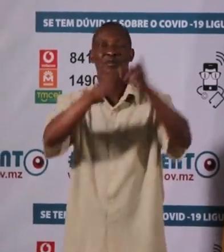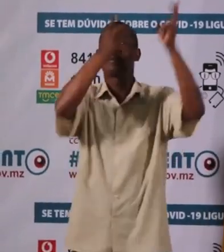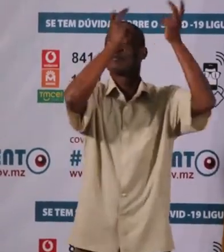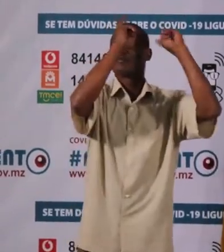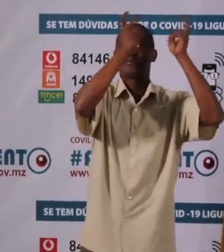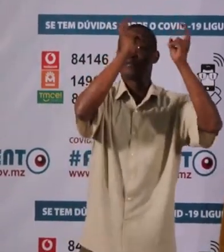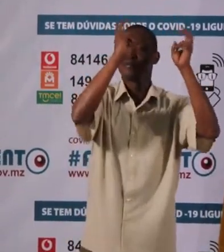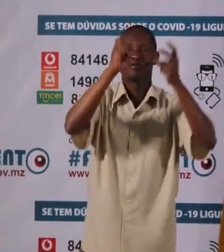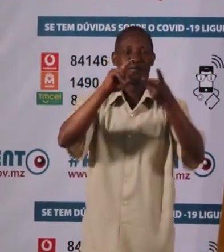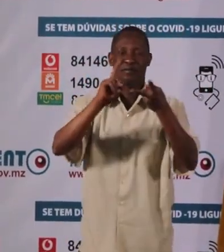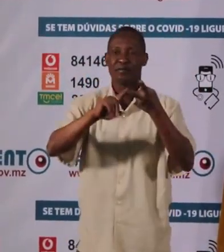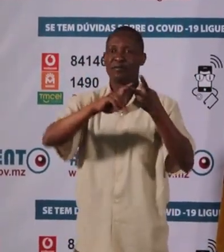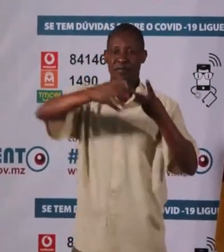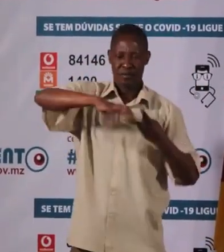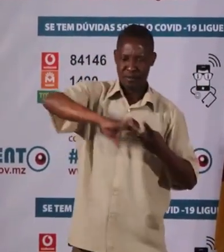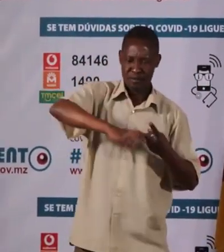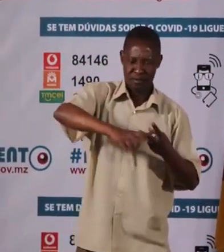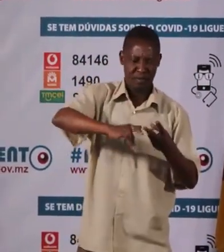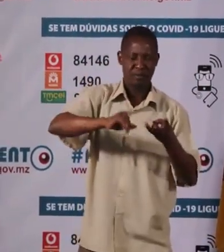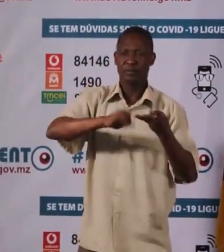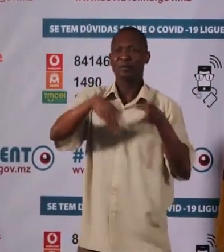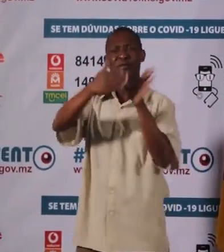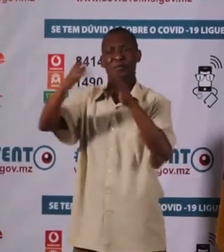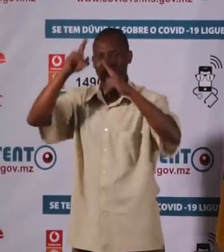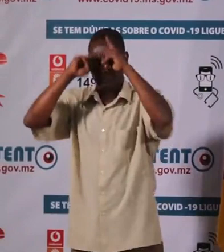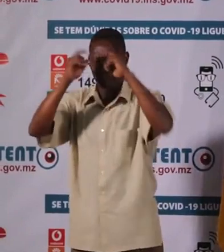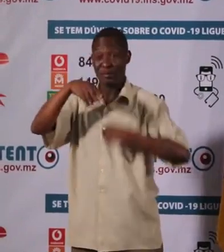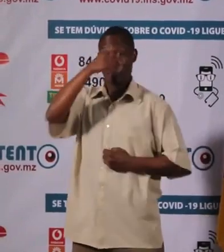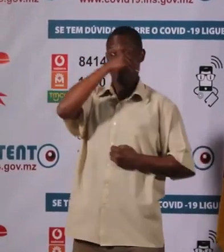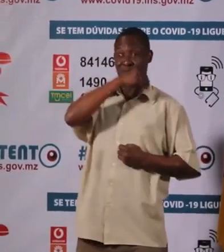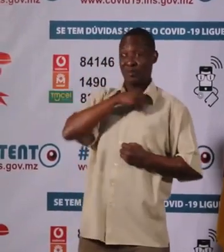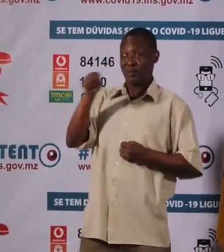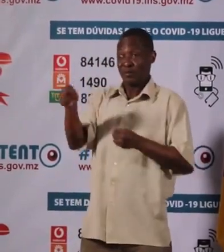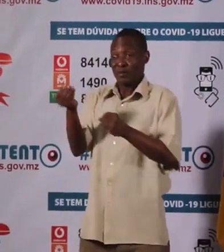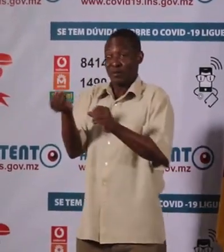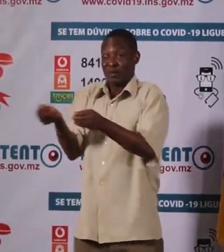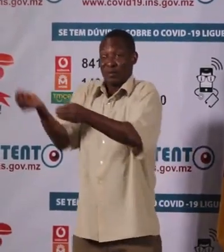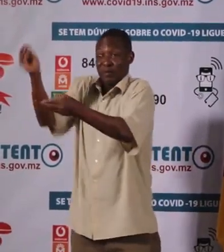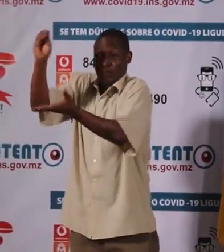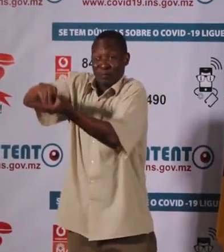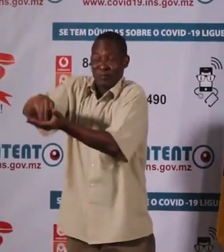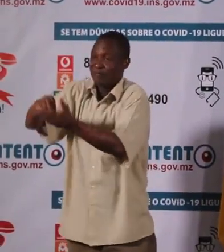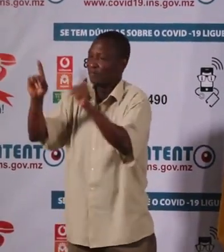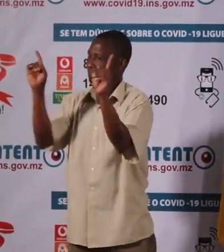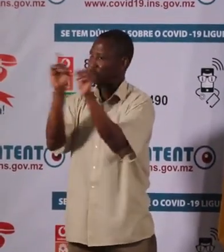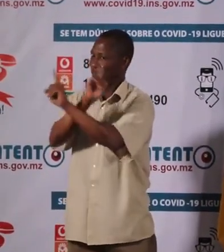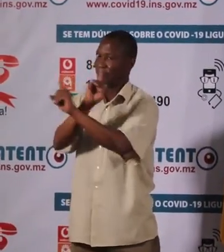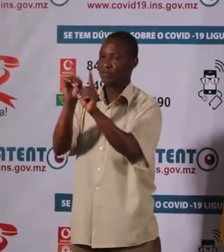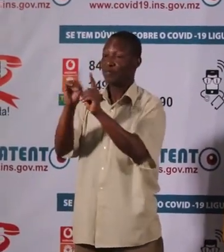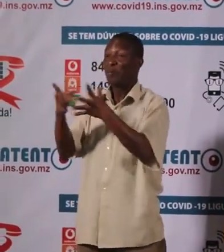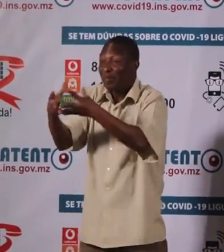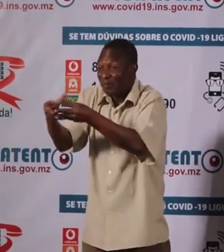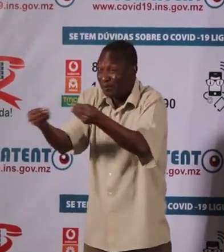de água, o pagamento dos salários dos trabalhadores, não estão contabilizados. Estamos a falar apenas do material,